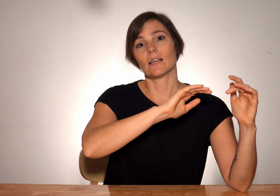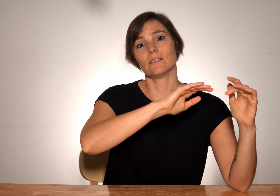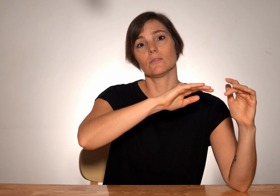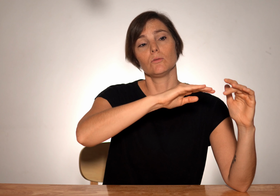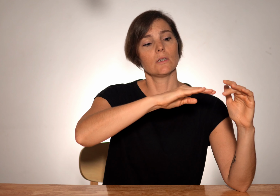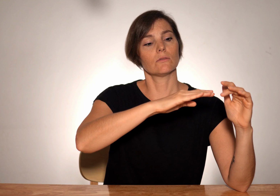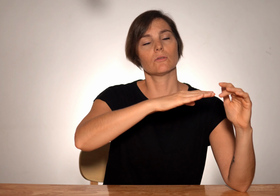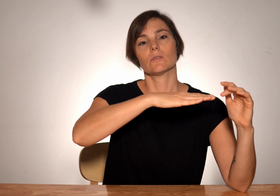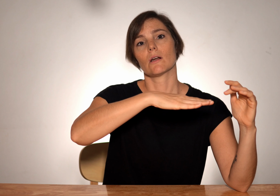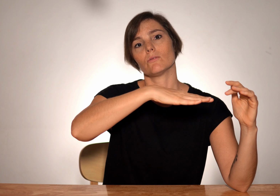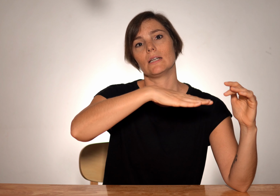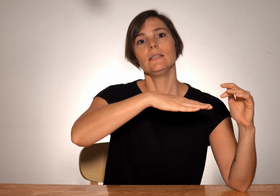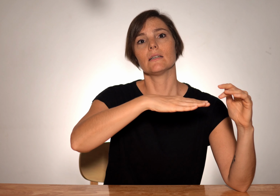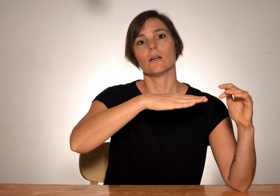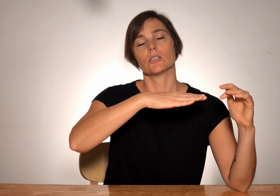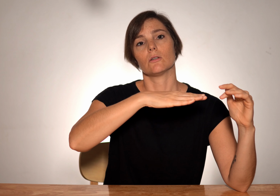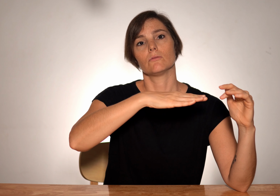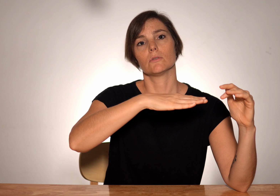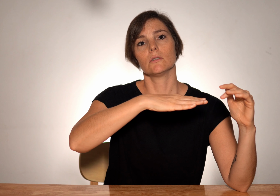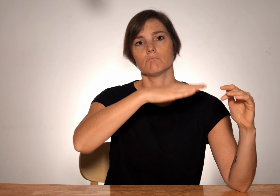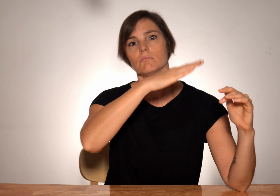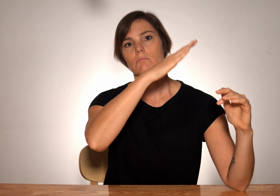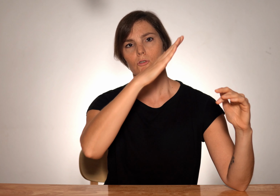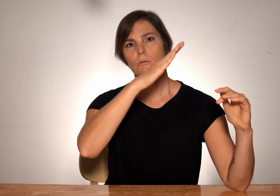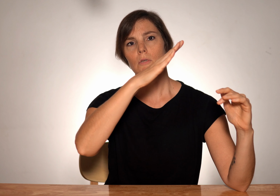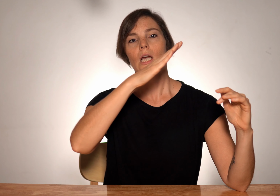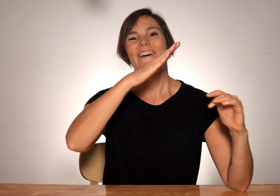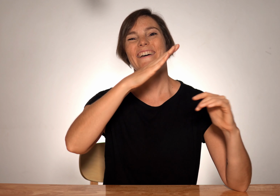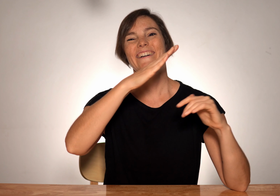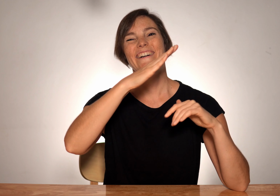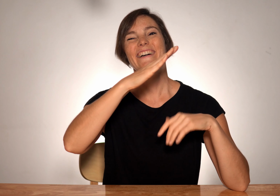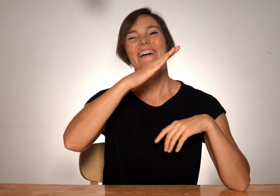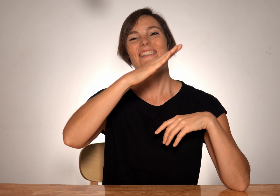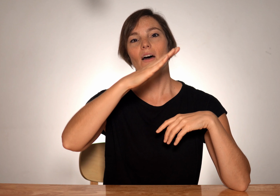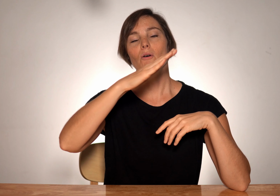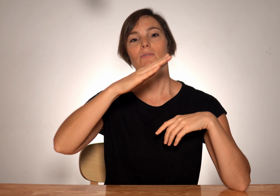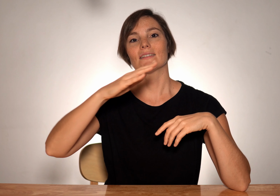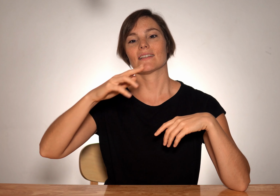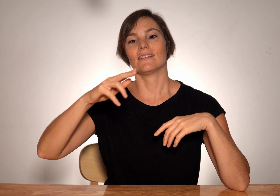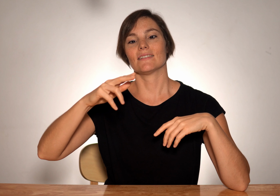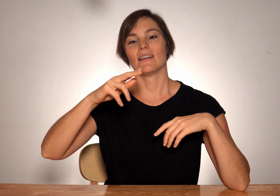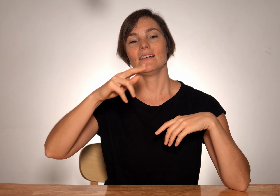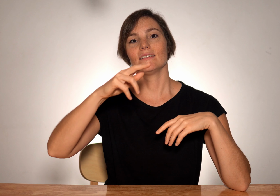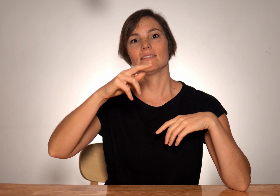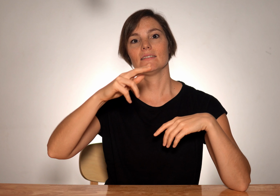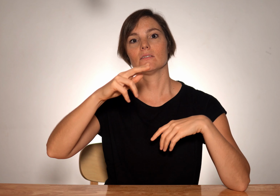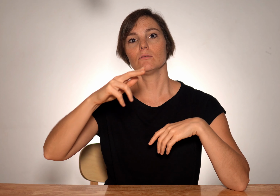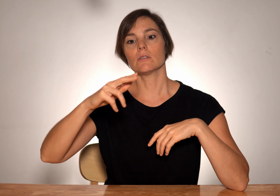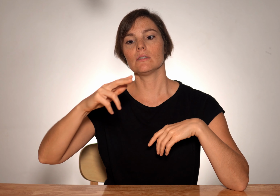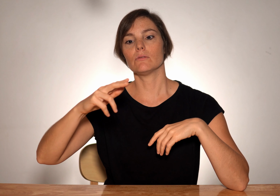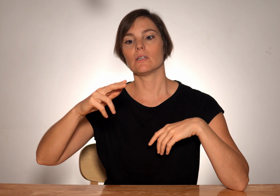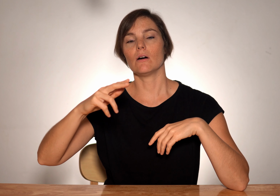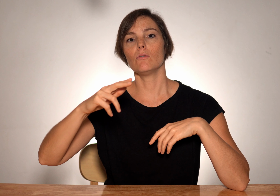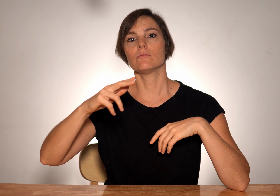ganzen Zyklen sozusagen auf einer Linie anschauen würde, so rum, einen Aufwärtstrend. Das heißt, diese Zyklen, die verlaufen